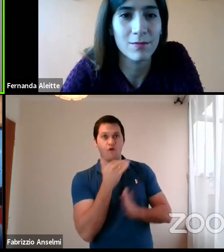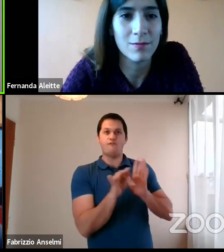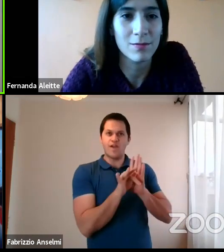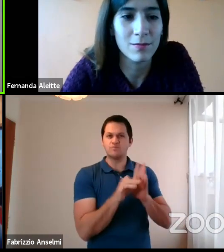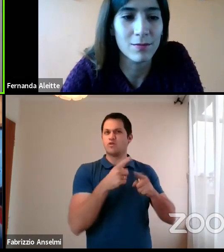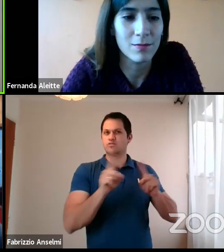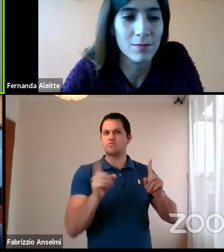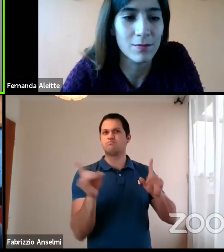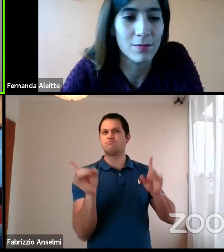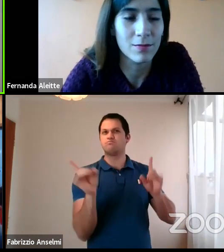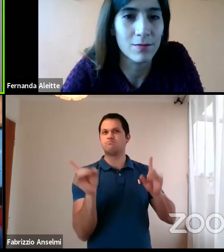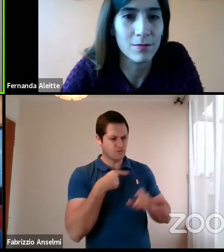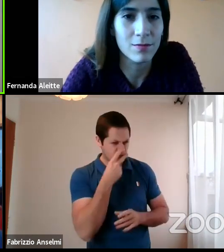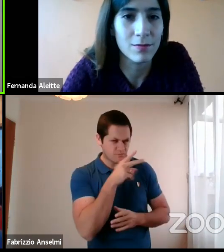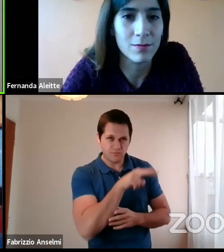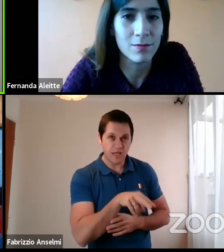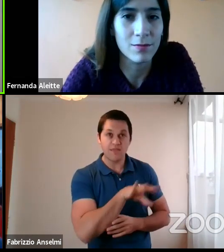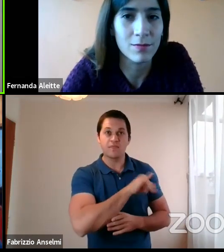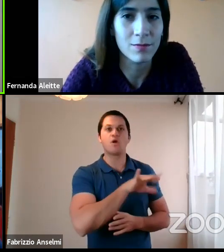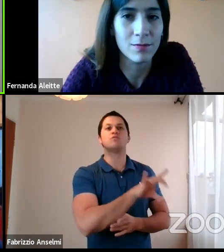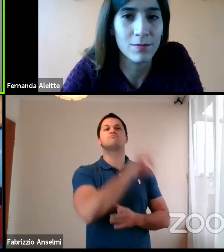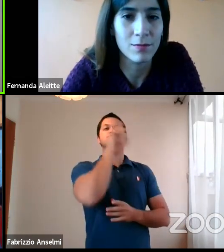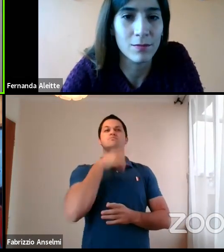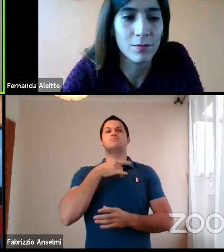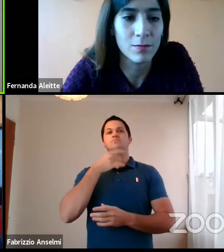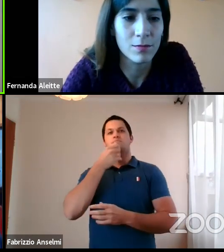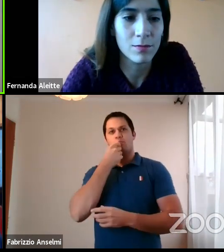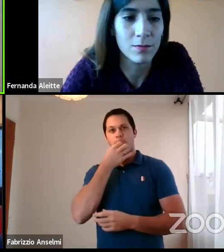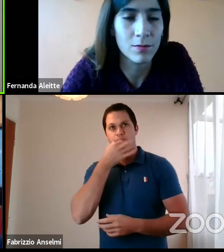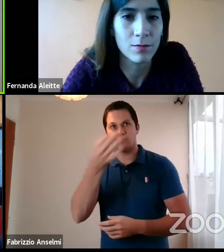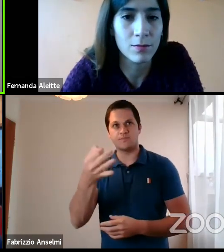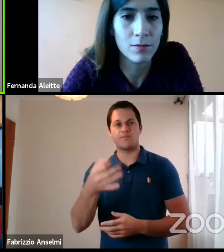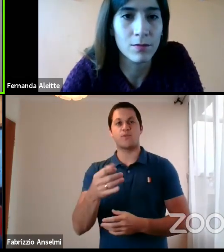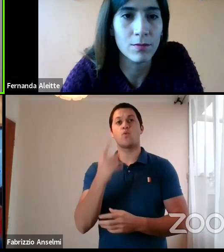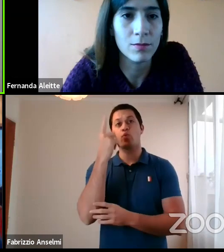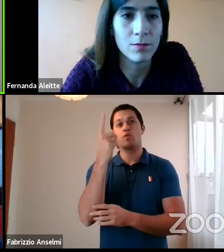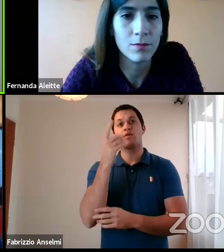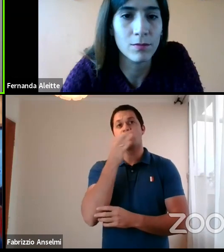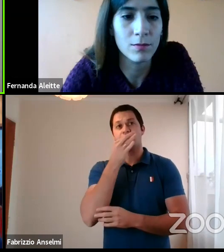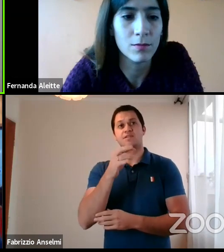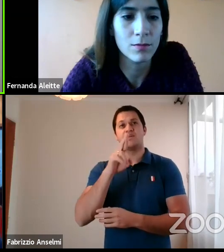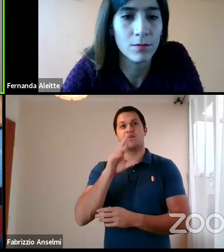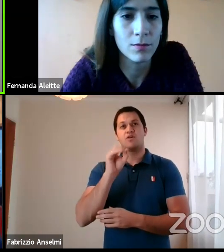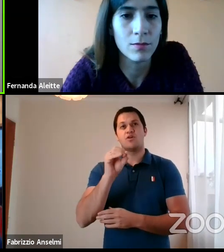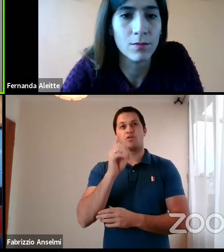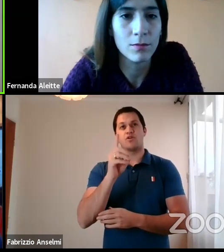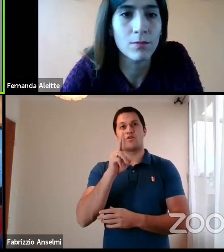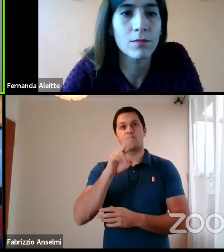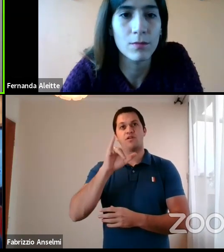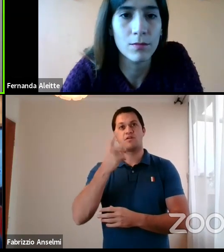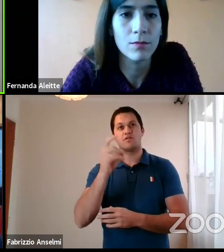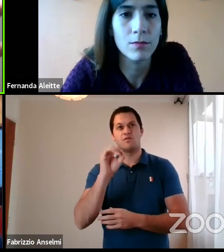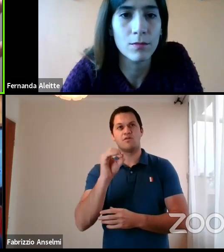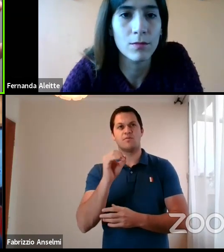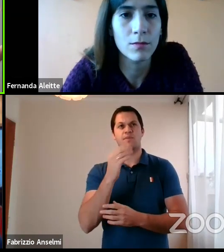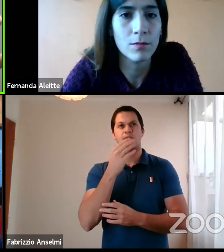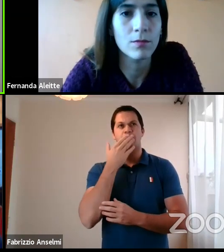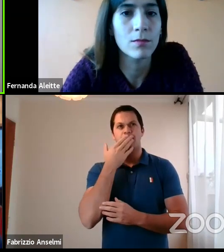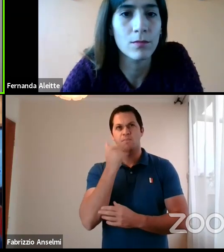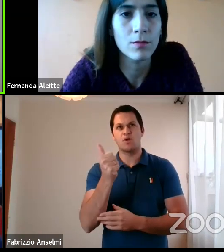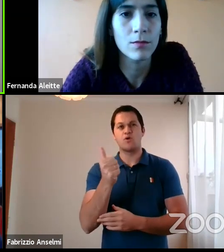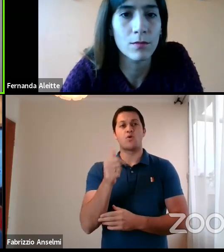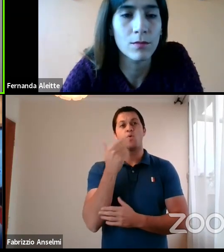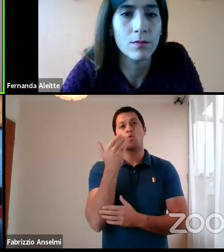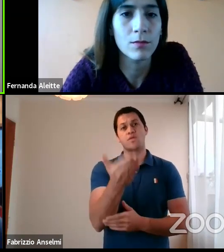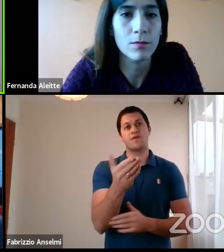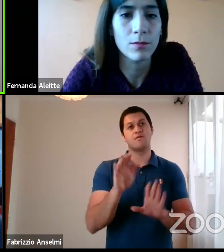esta instancia para conversar sobre patrimonio. Solo un comentario, Rodrigo y Fernanda, en general funciona mucho mejor que tengan su presentación al lado,